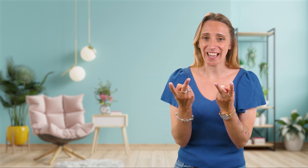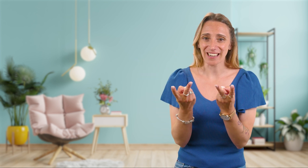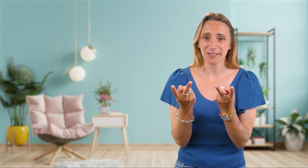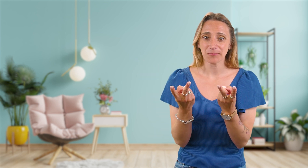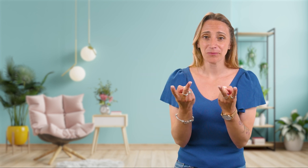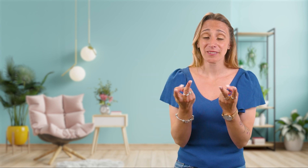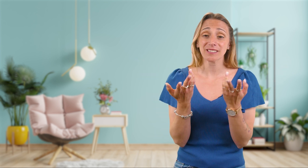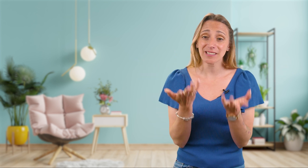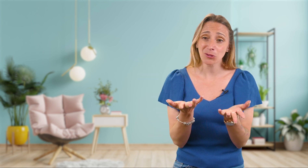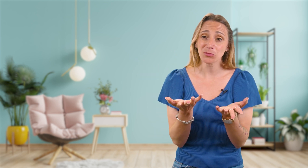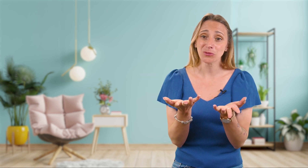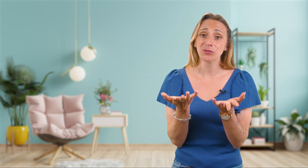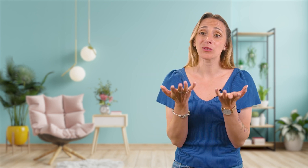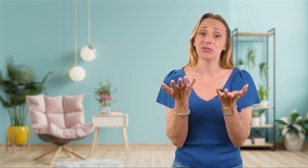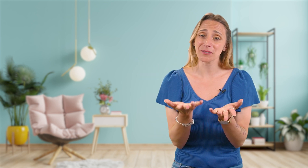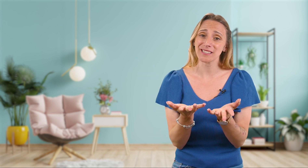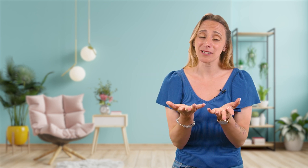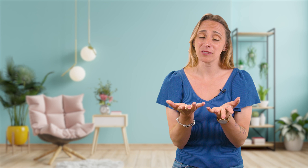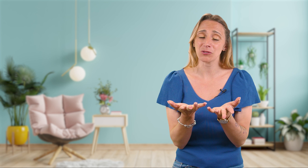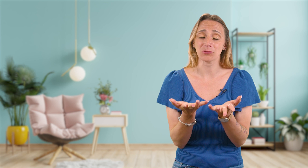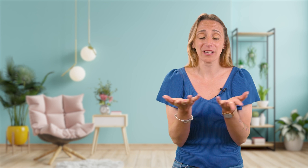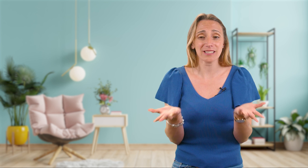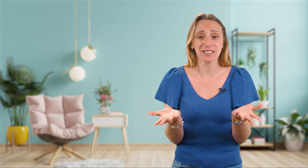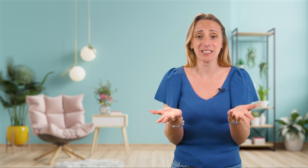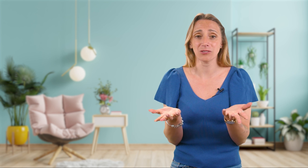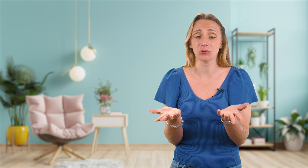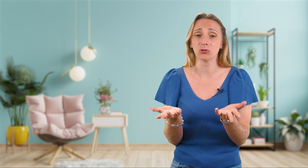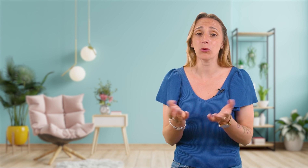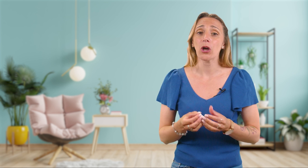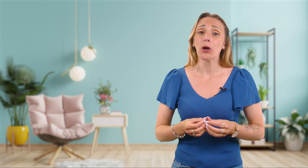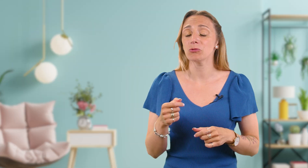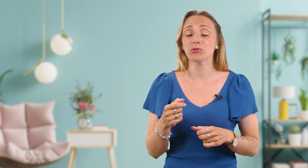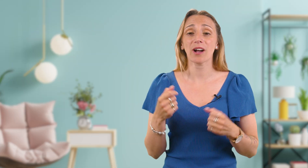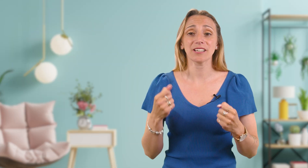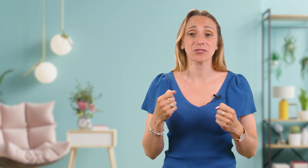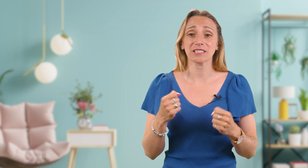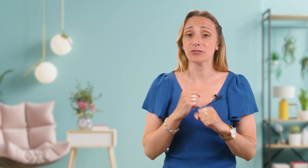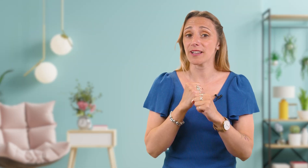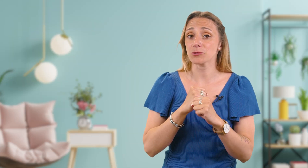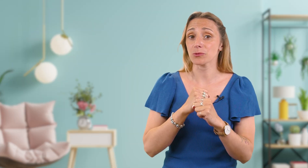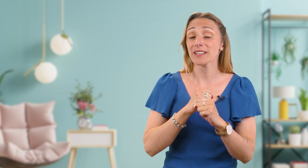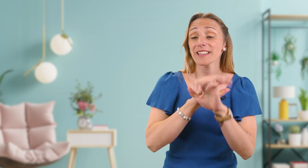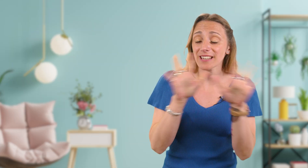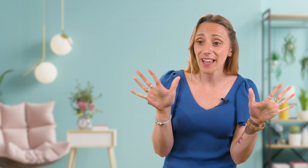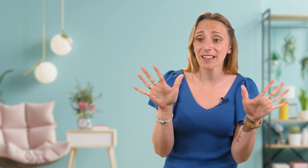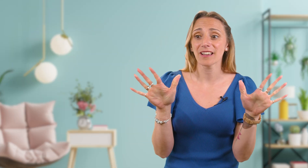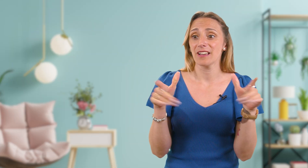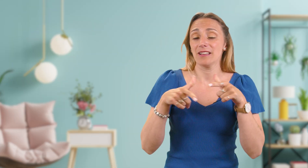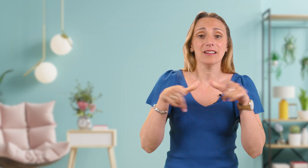général. C'est le but dans cette émission et cette chaîne YouTube de pouvoir échanger de façon claire,